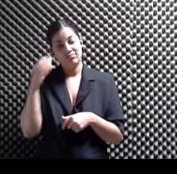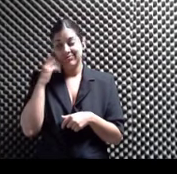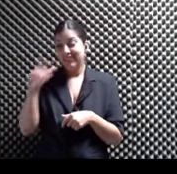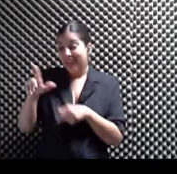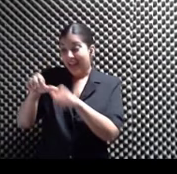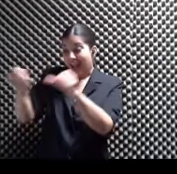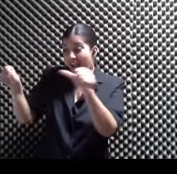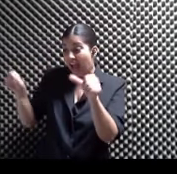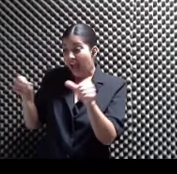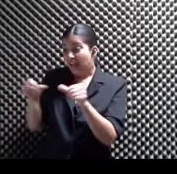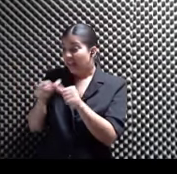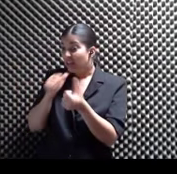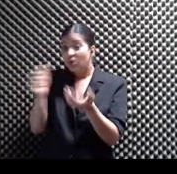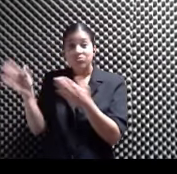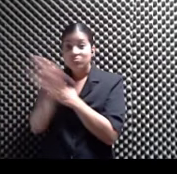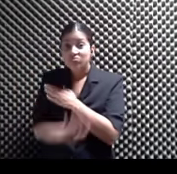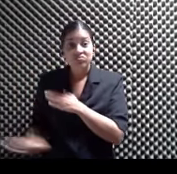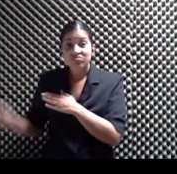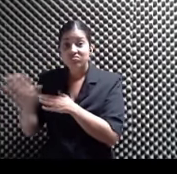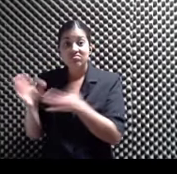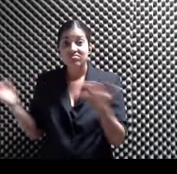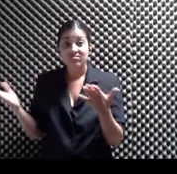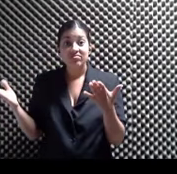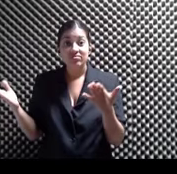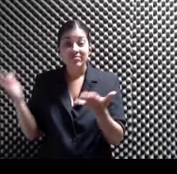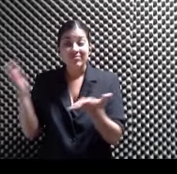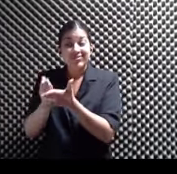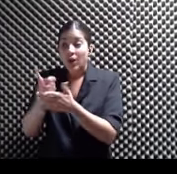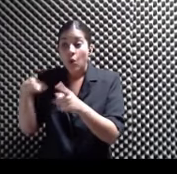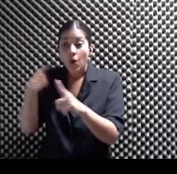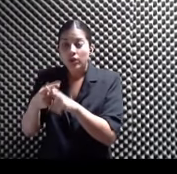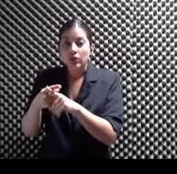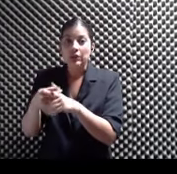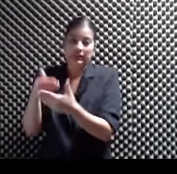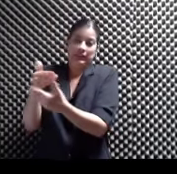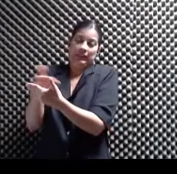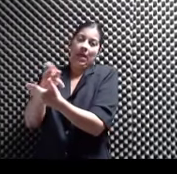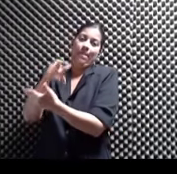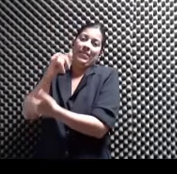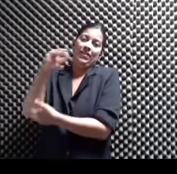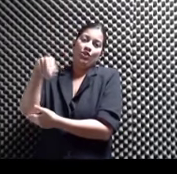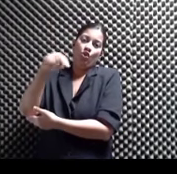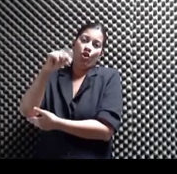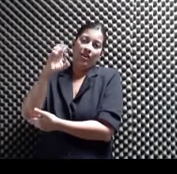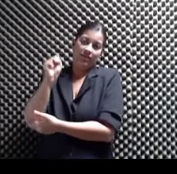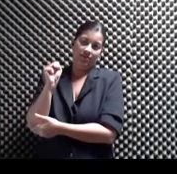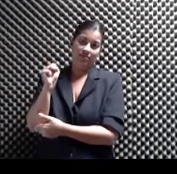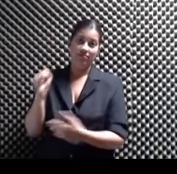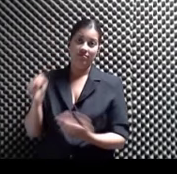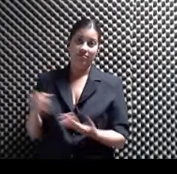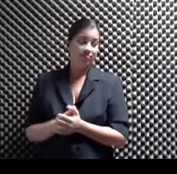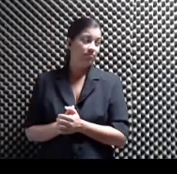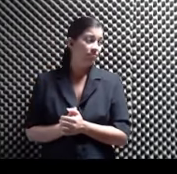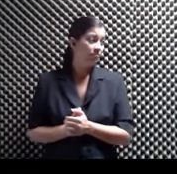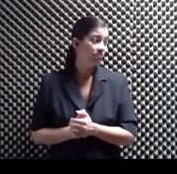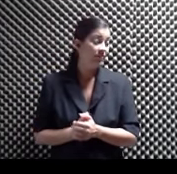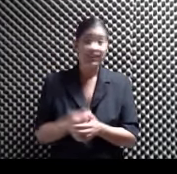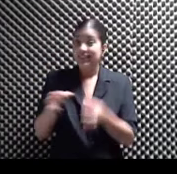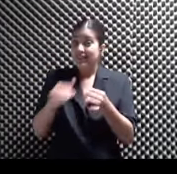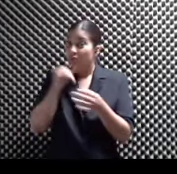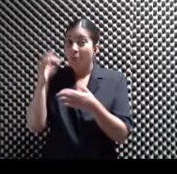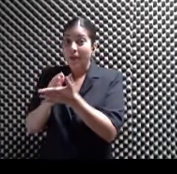área y ese desarrollo que lo lograron parar llegando casi a Piñones. Pero si no, hubiésemos perdido todo, porque acuérdate que se